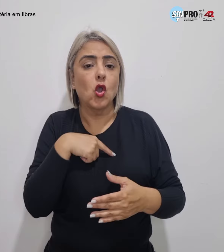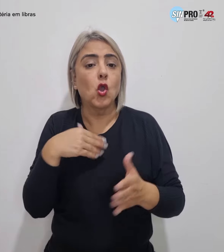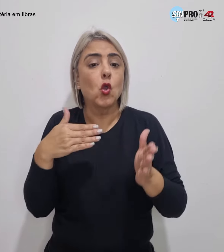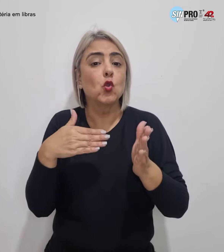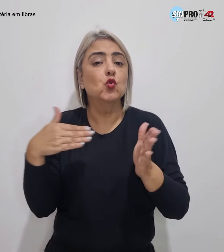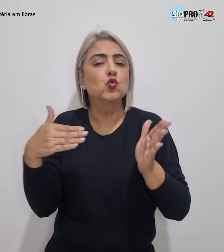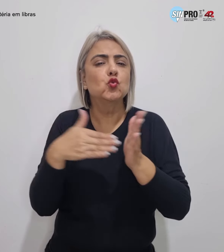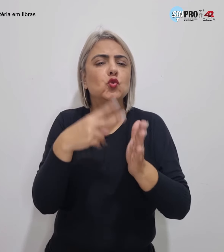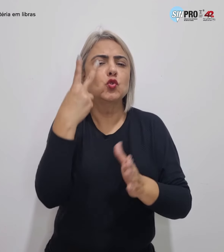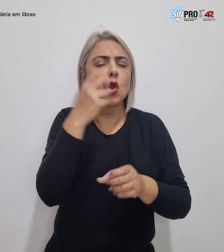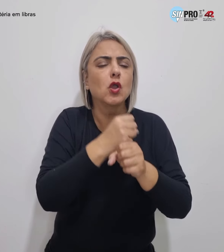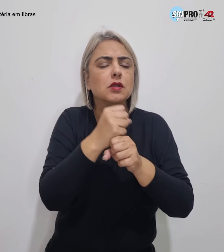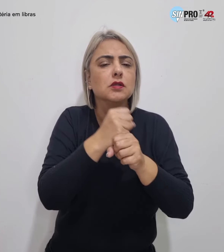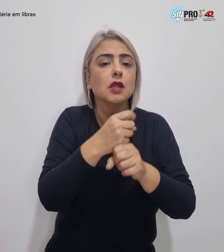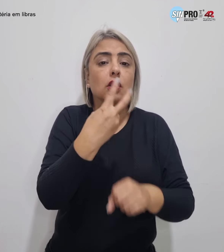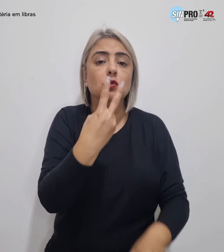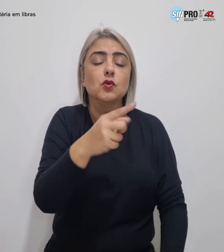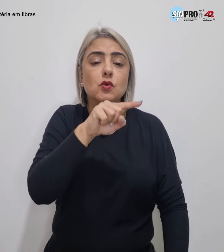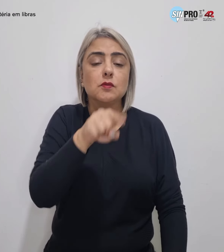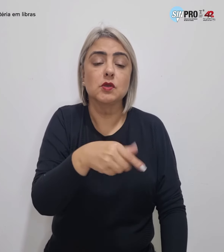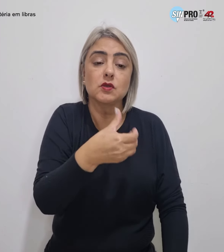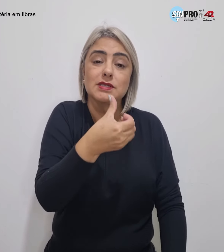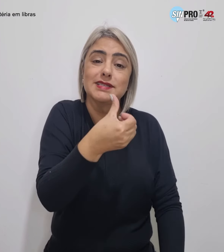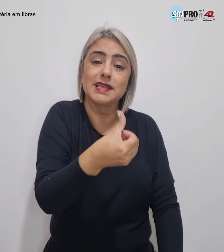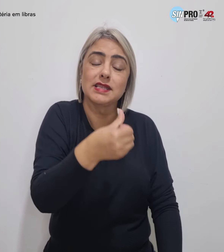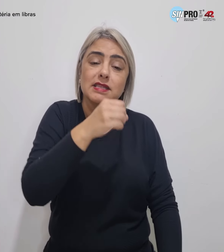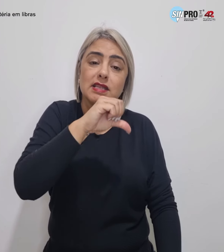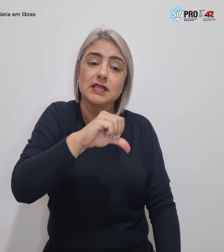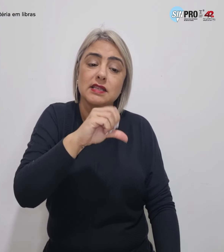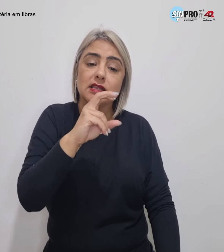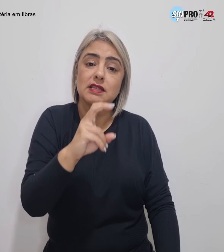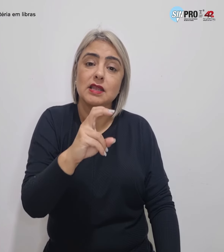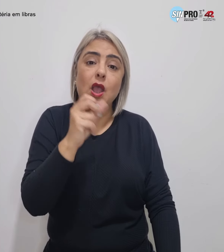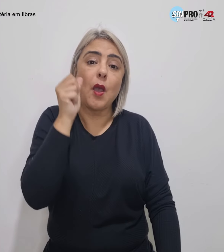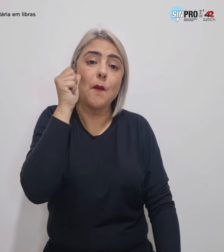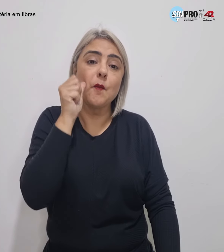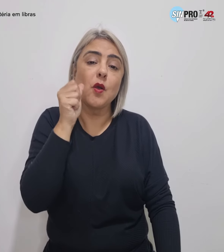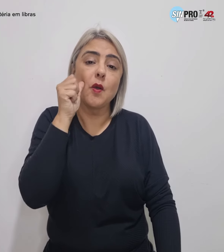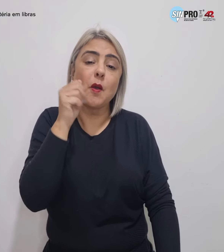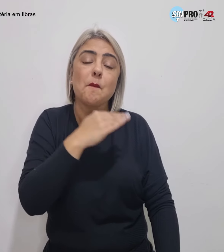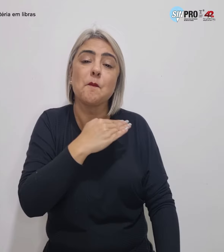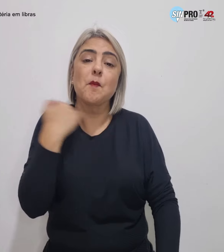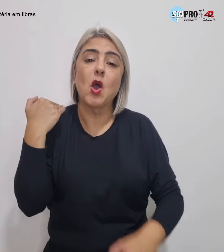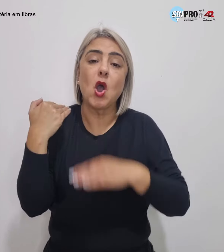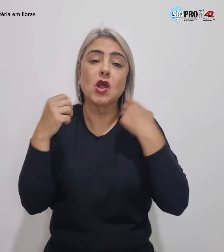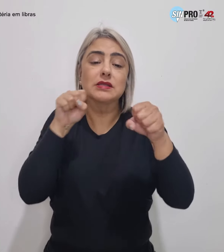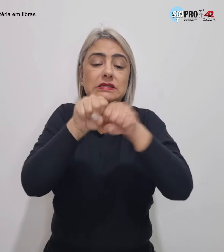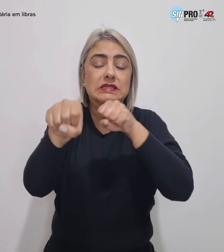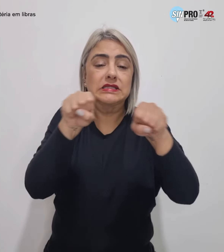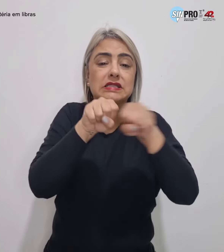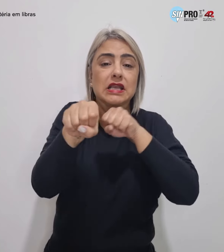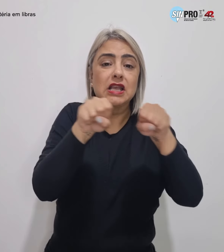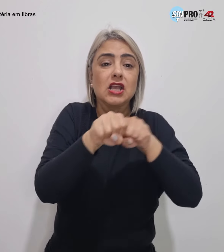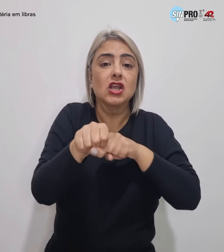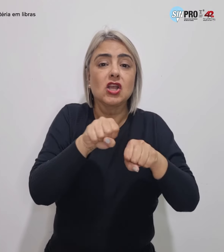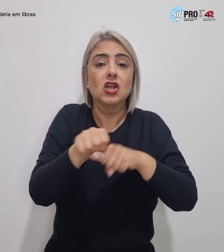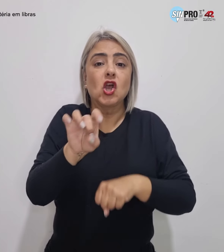anos 2.695 Mulheres foram mortas pela condição de serem